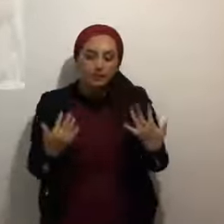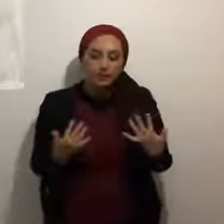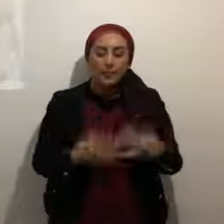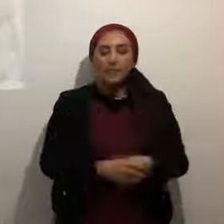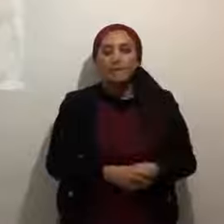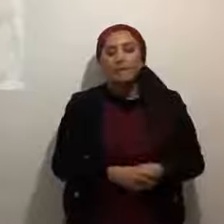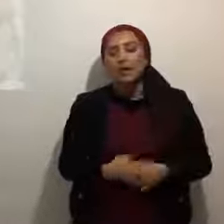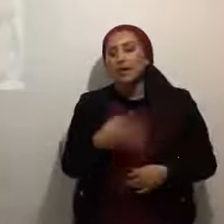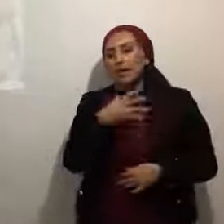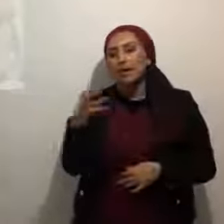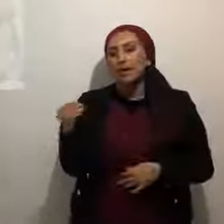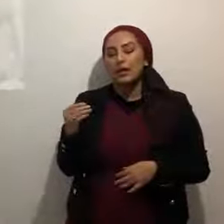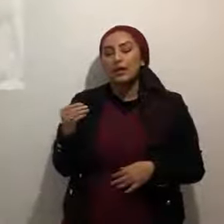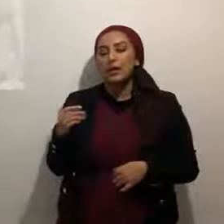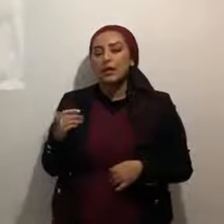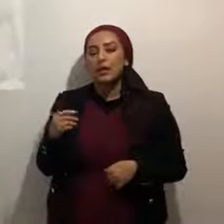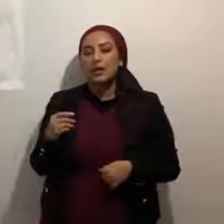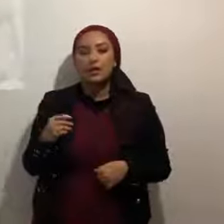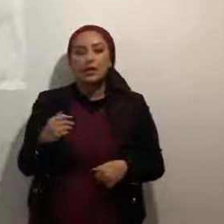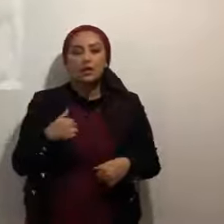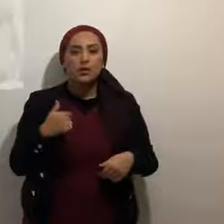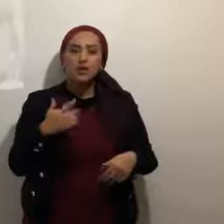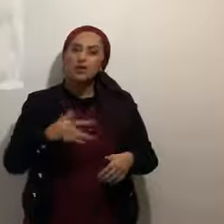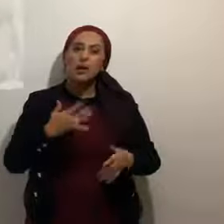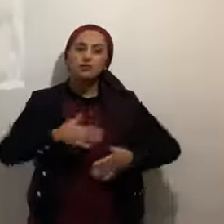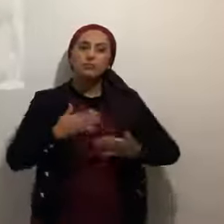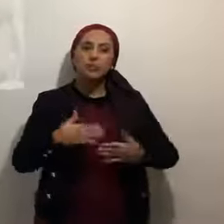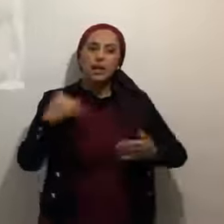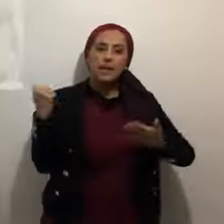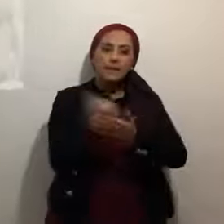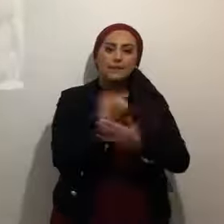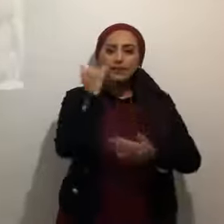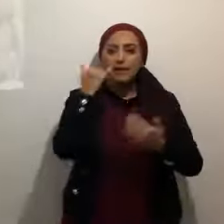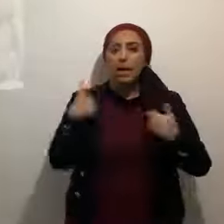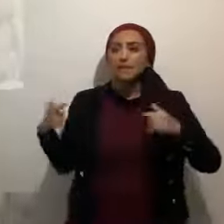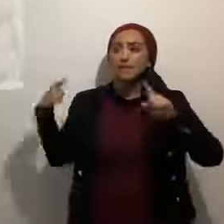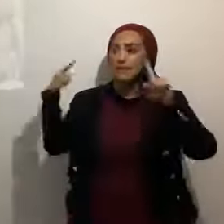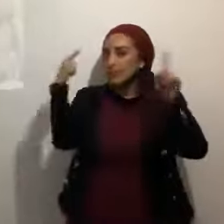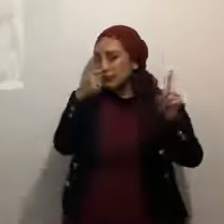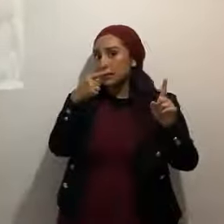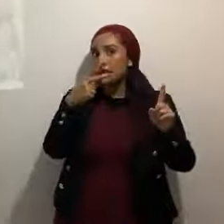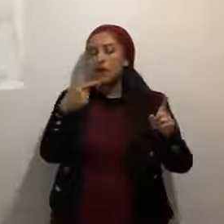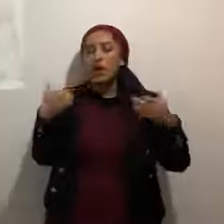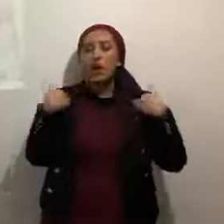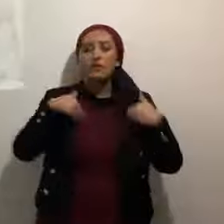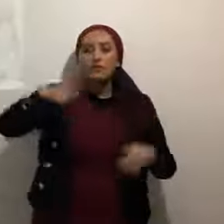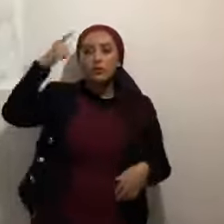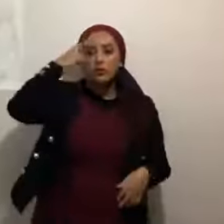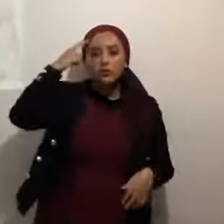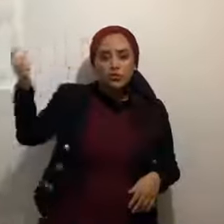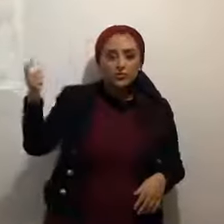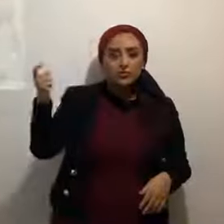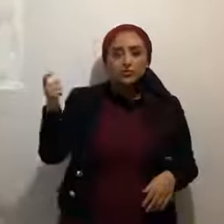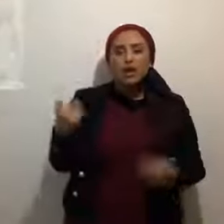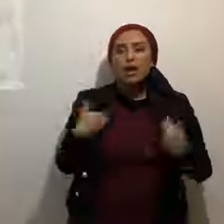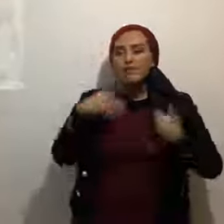hay optimismo en todo, porque si hay metas, hay sueños, entonces hay fe.